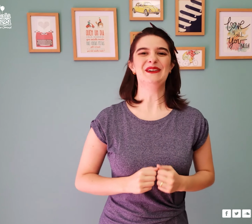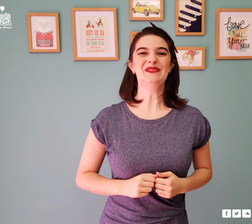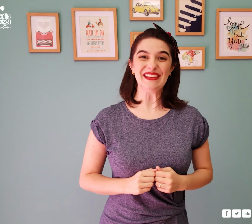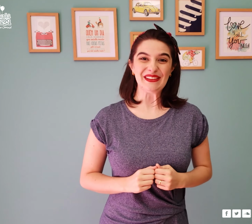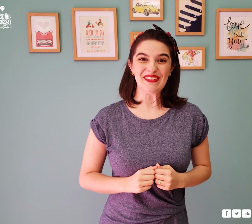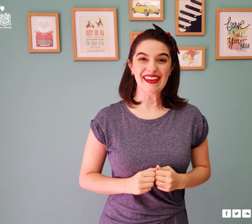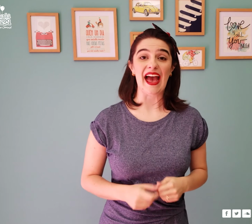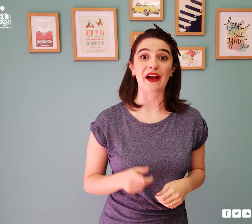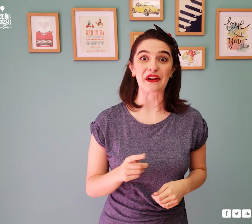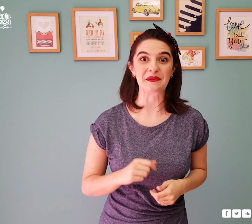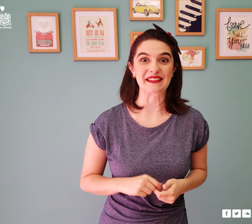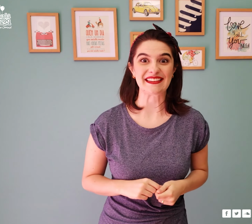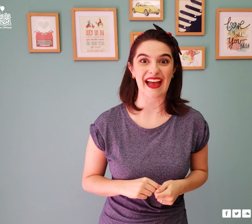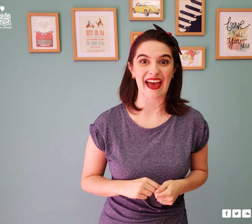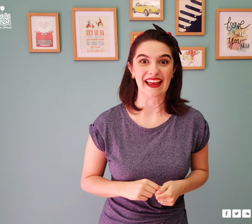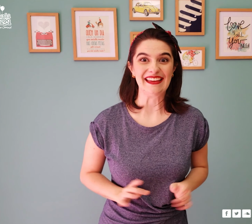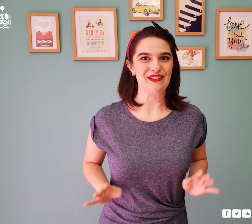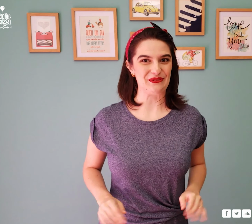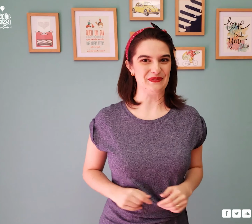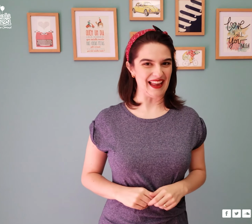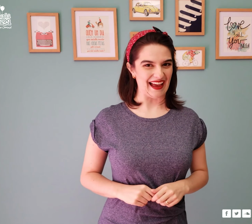Muito bem. Agora vamos cantar? Então, vamos lá.